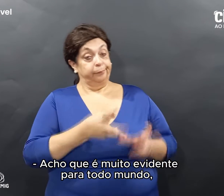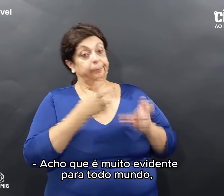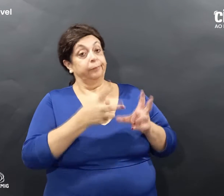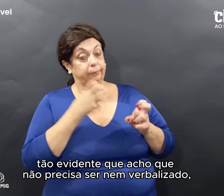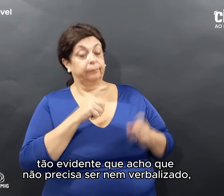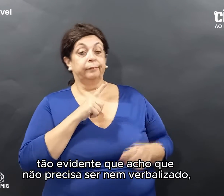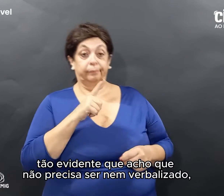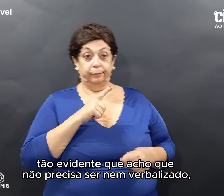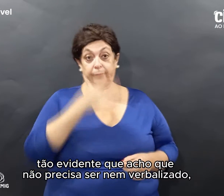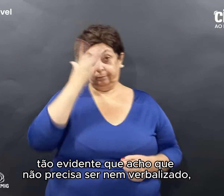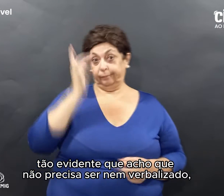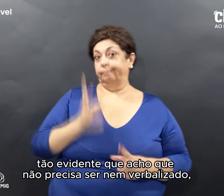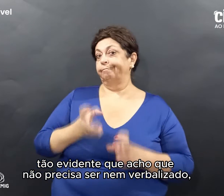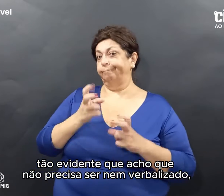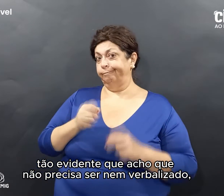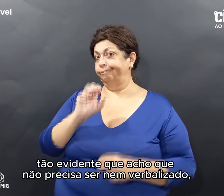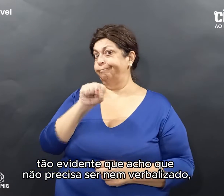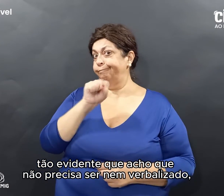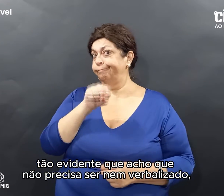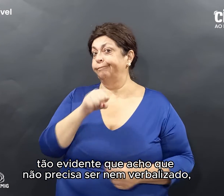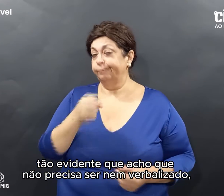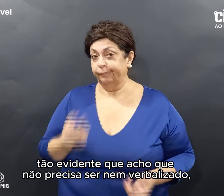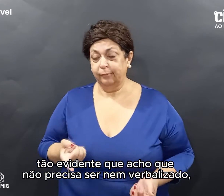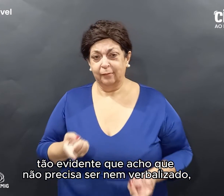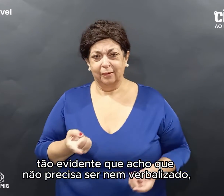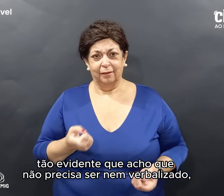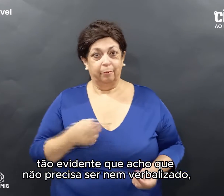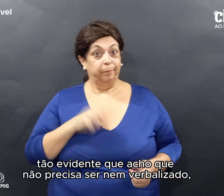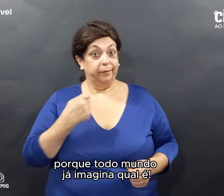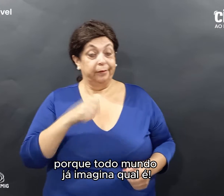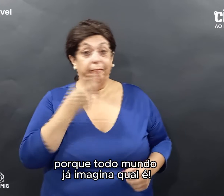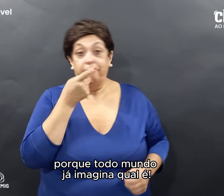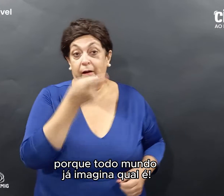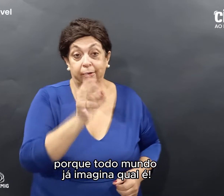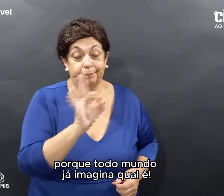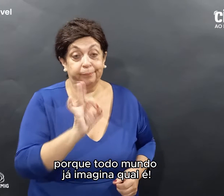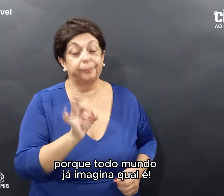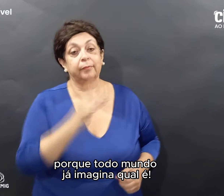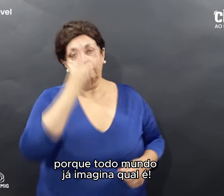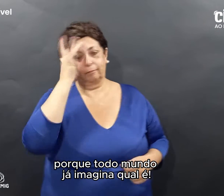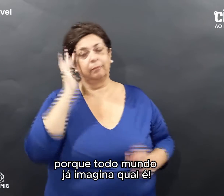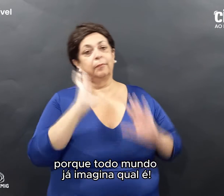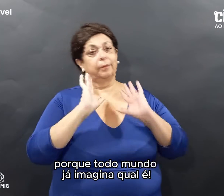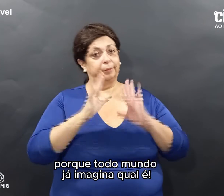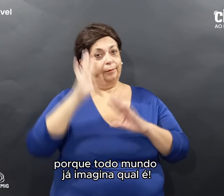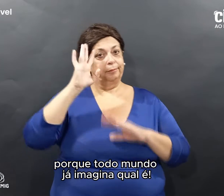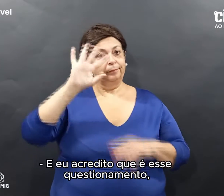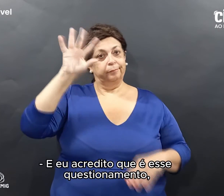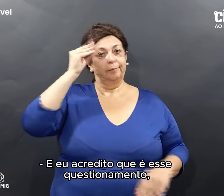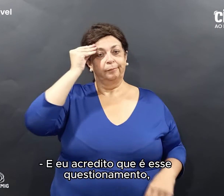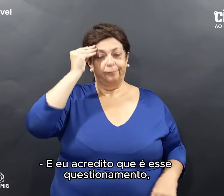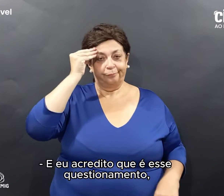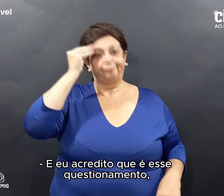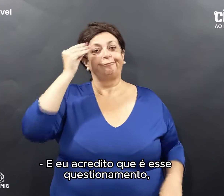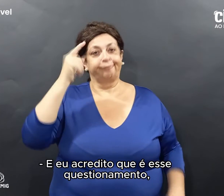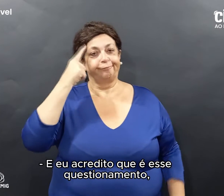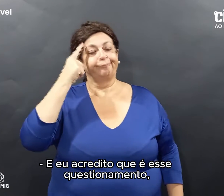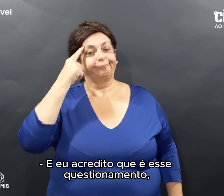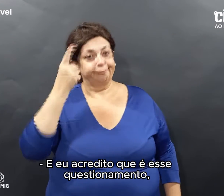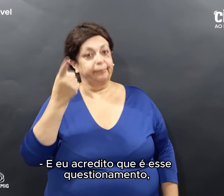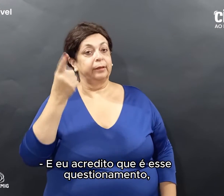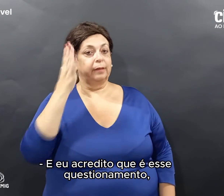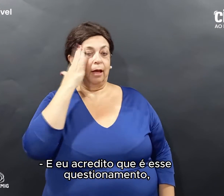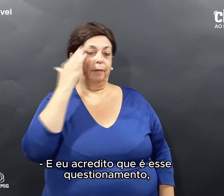todo mundo, tão evidente que acho que não precisa ser nem verbalizado, porque todo mundo já imagina qual é. E eu acredito